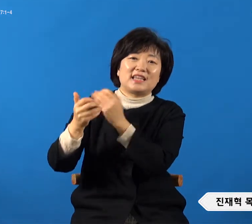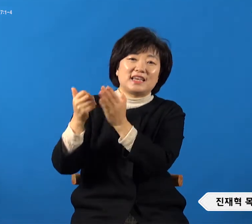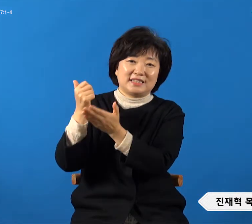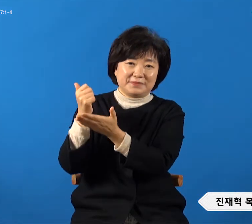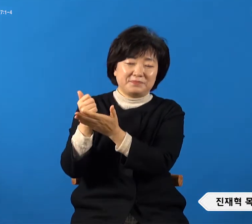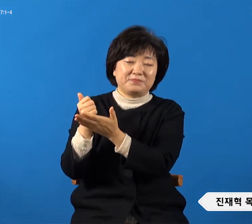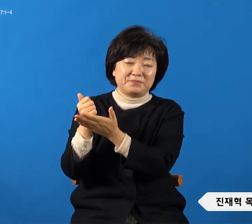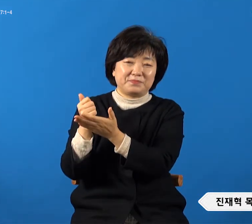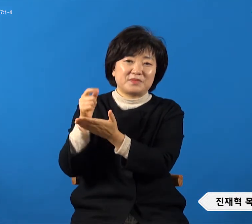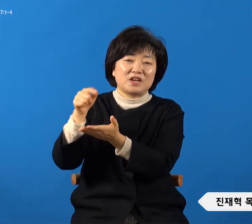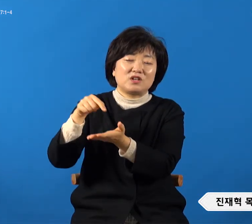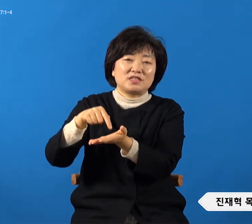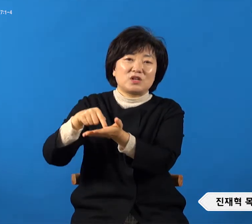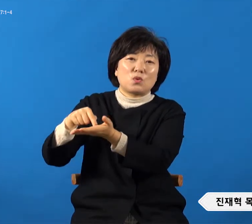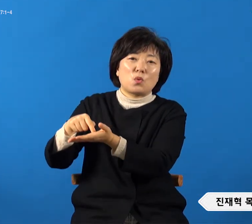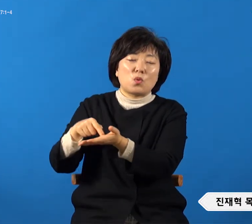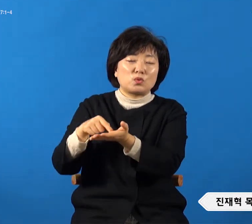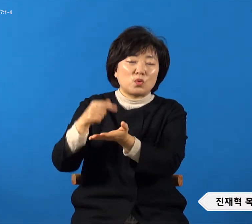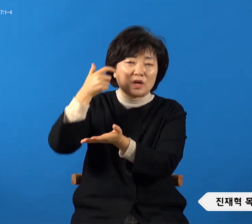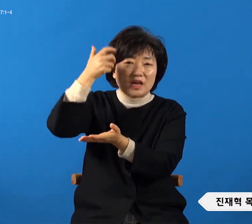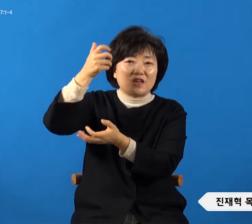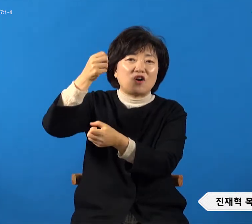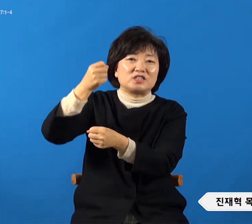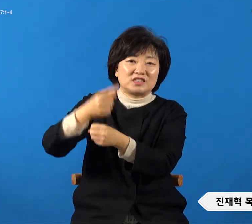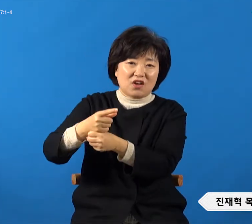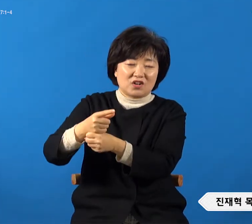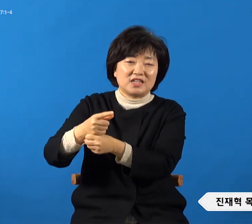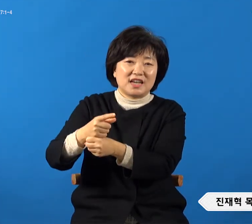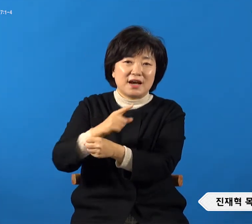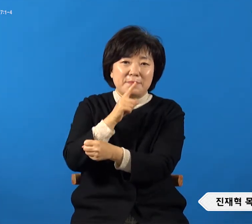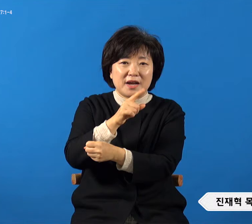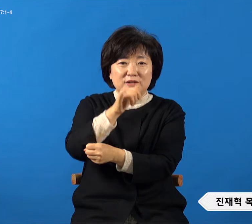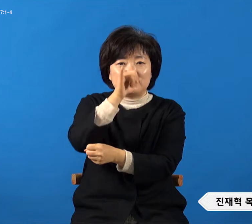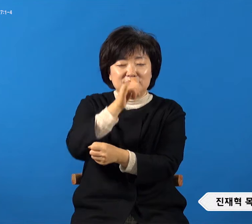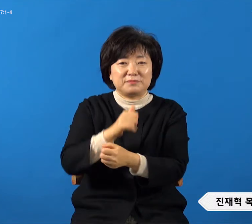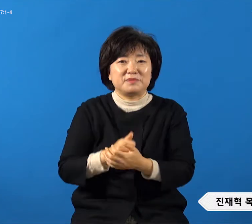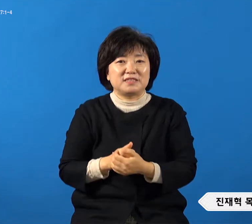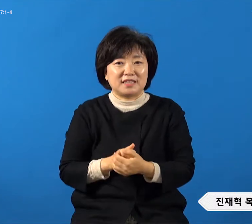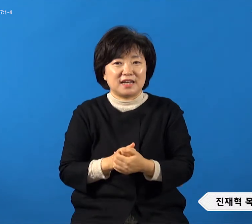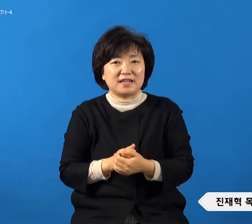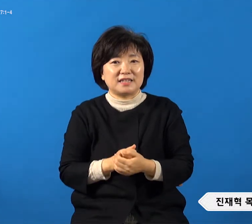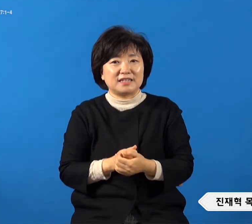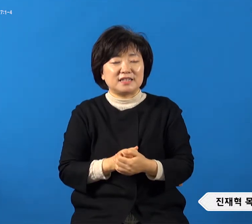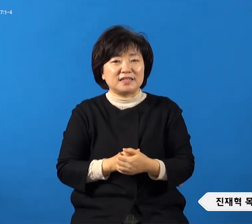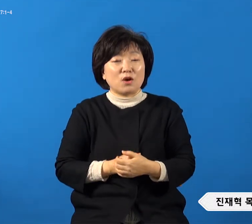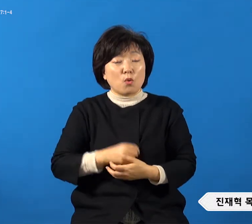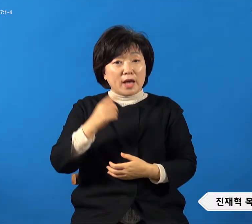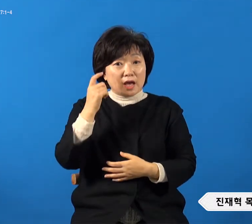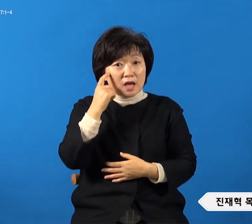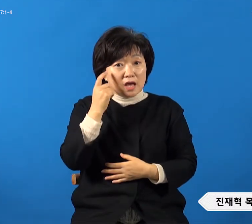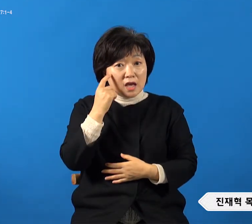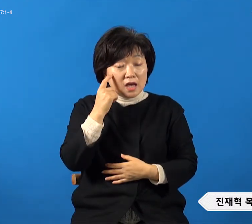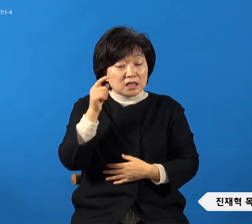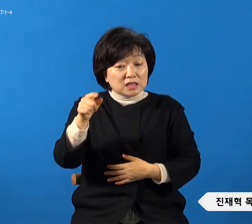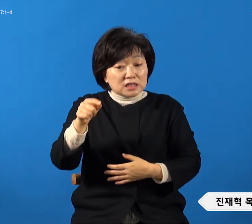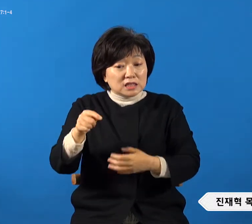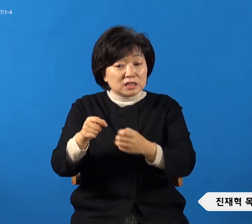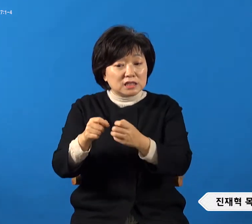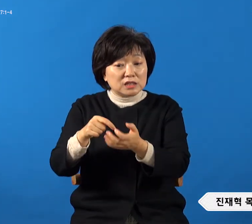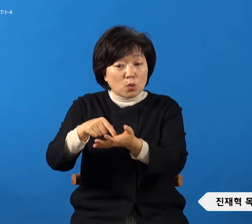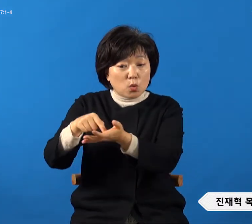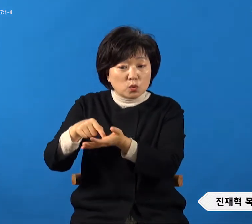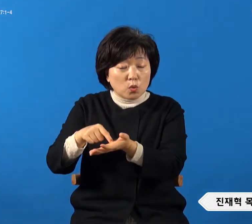바로 그것이 고독의 영성이라고 성경은 말씀하고 있습니다. 왜 이